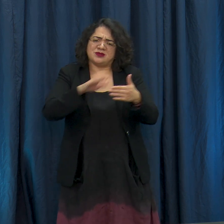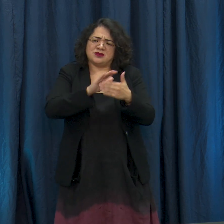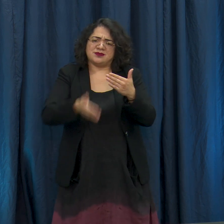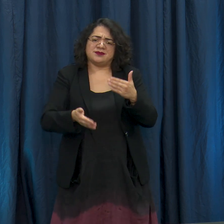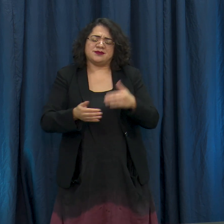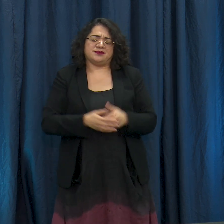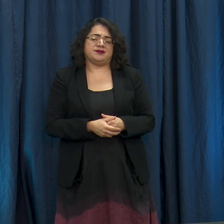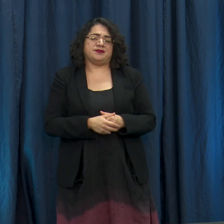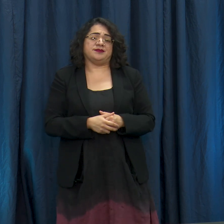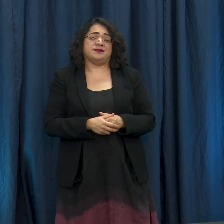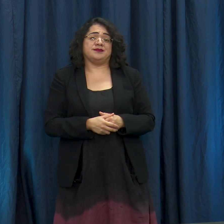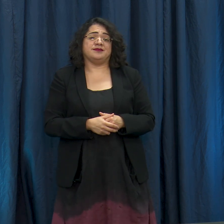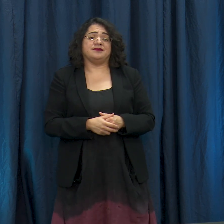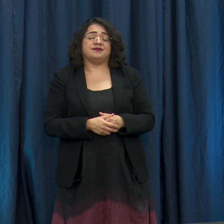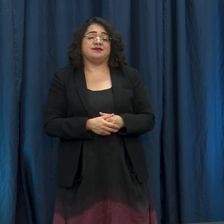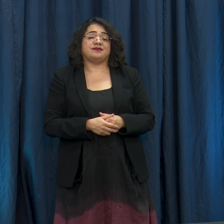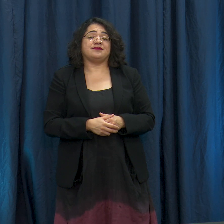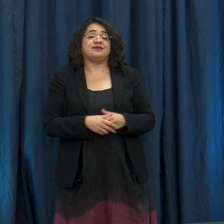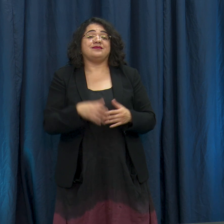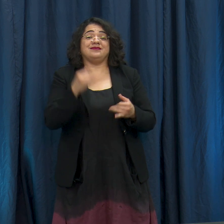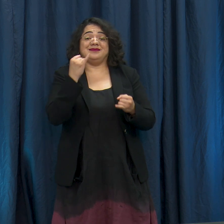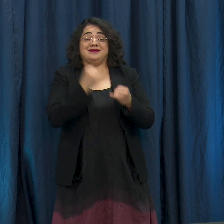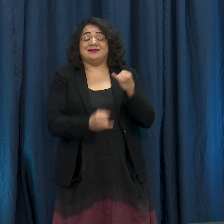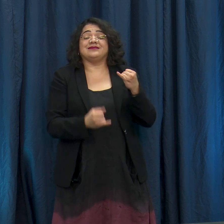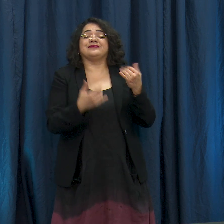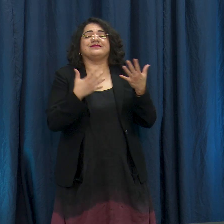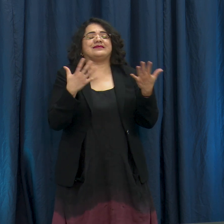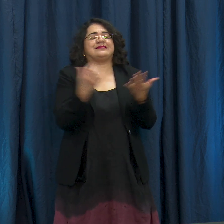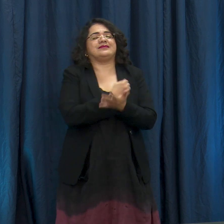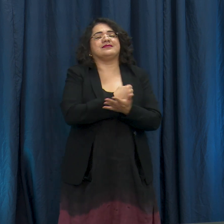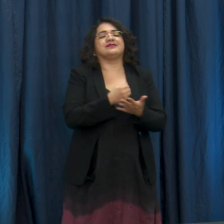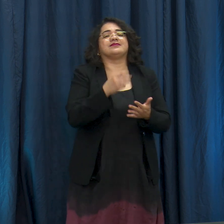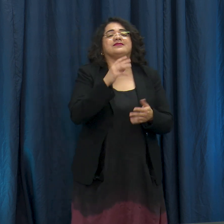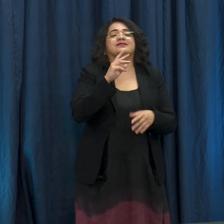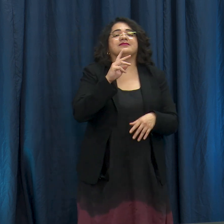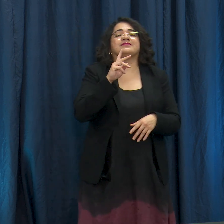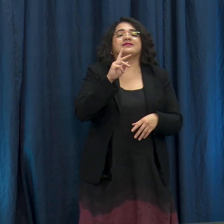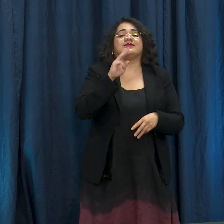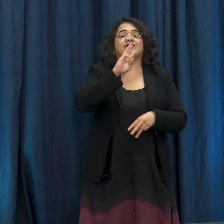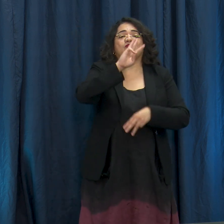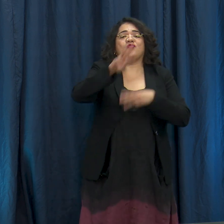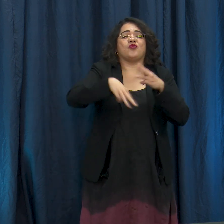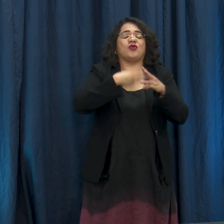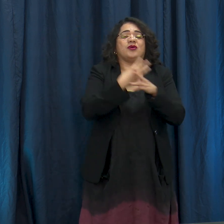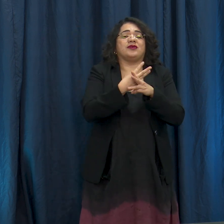Finalmente, quiero agradecer al World Health Kitchen, Cocina de Salud,